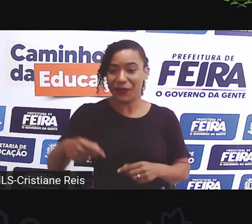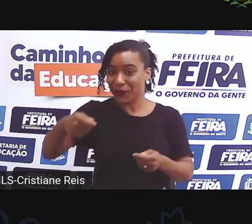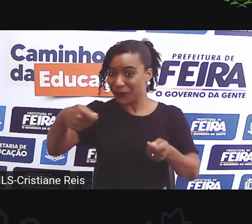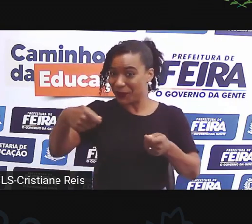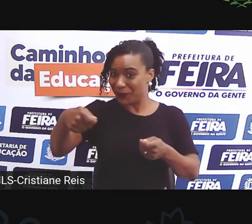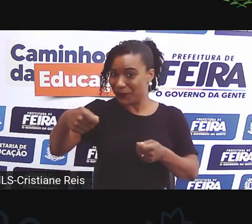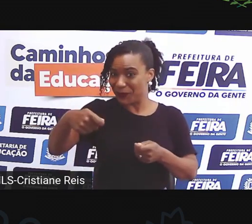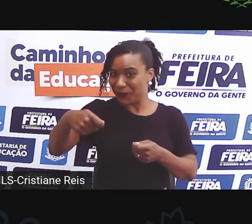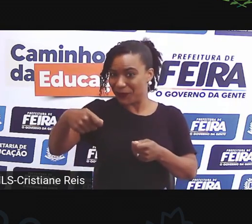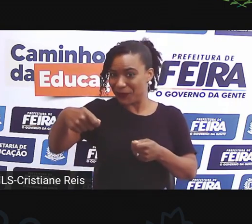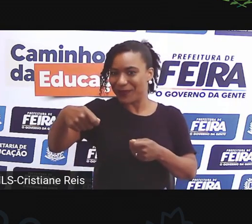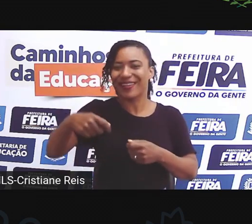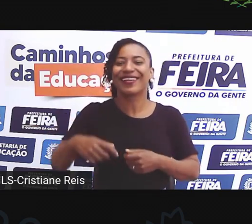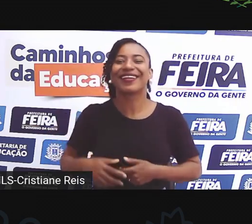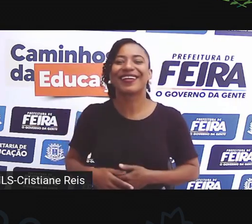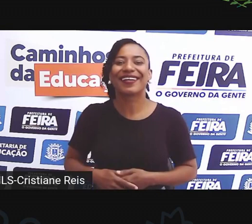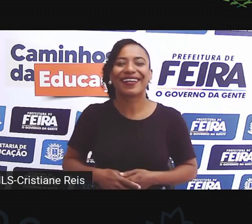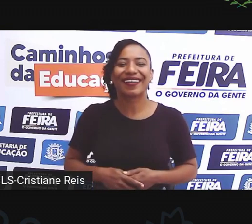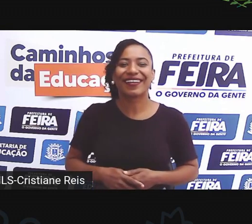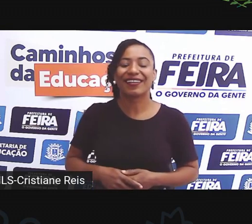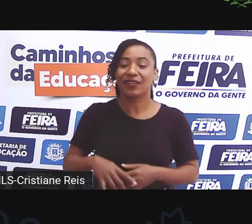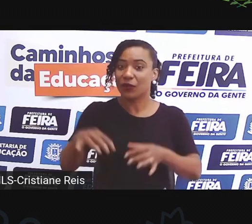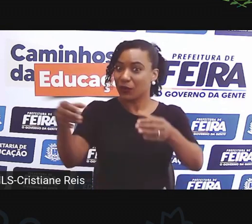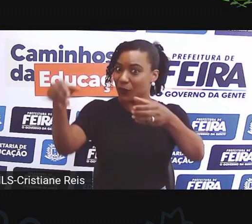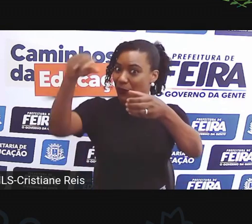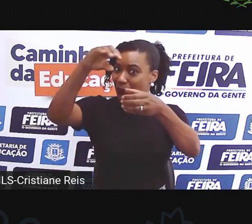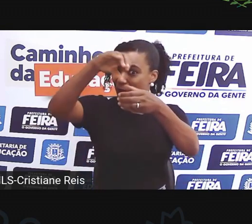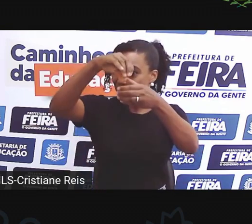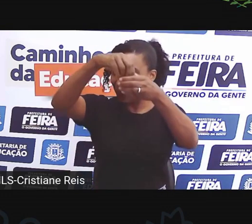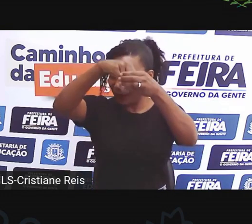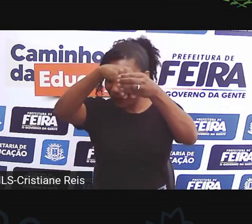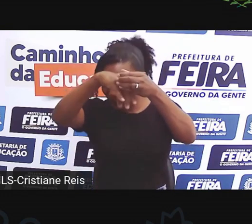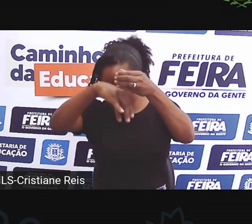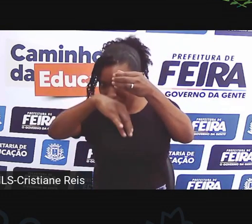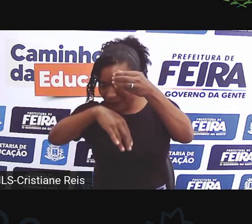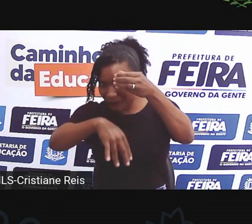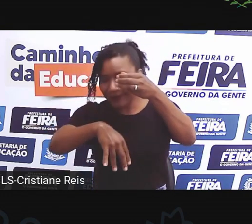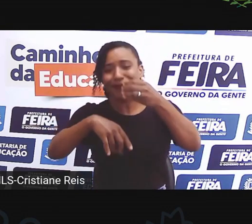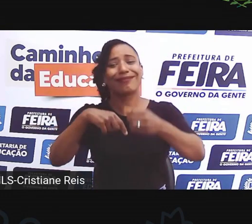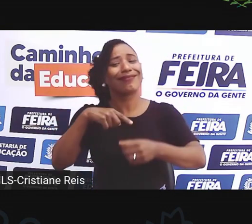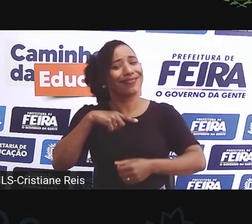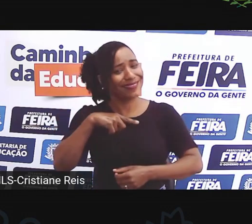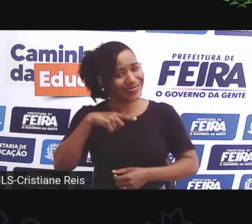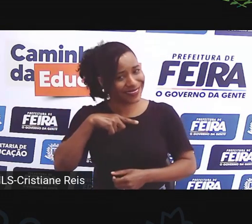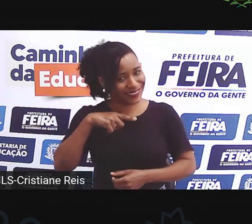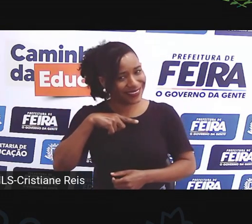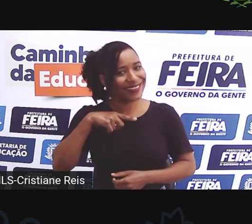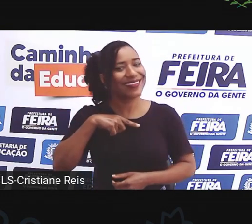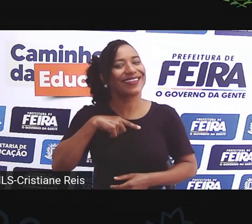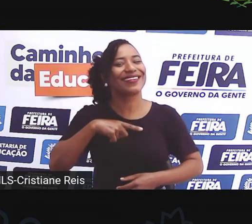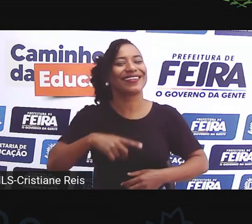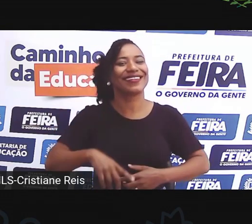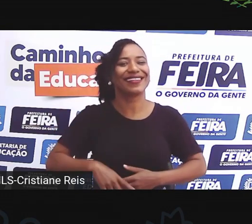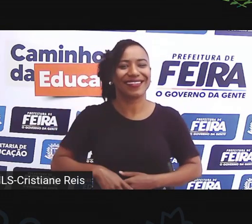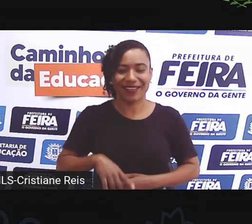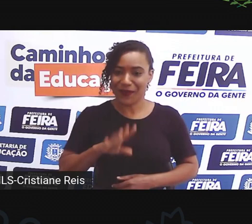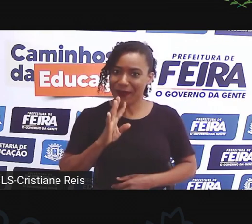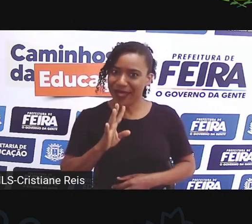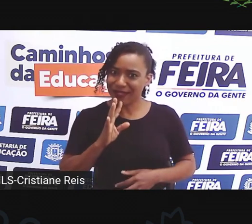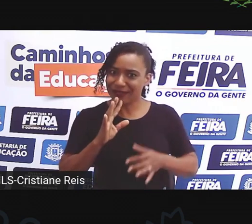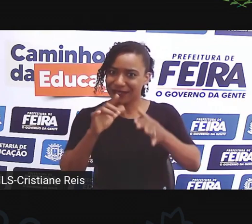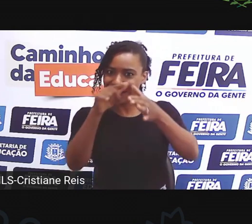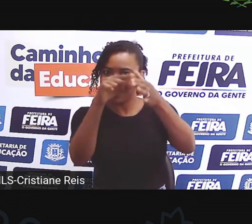peneira, tem um funil. Isso mesmo, tem um funil. Vocês conheciam o